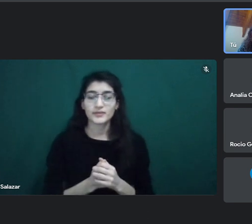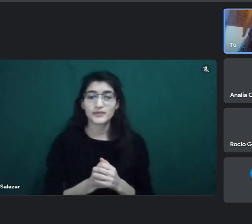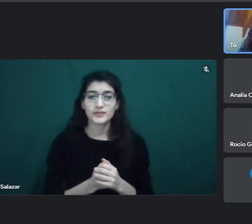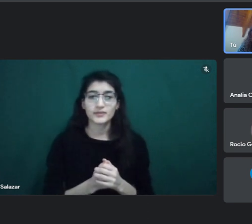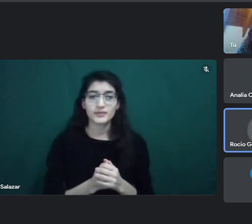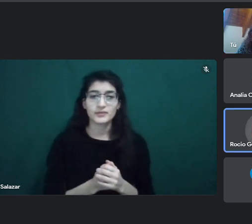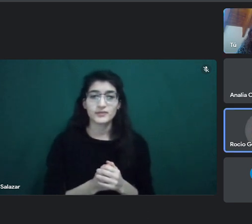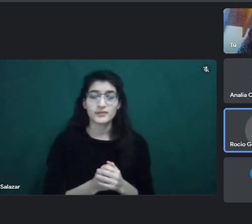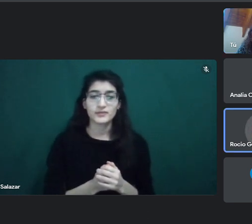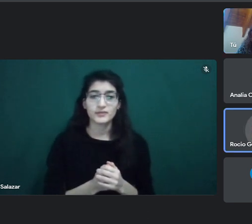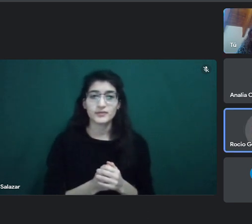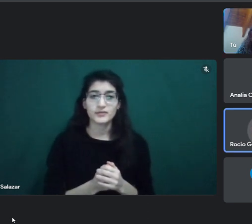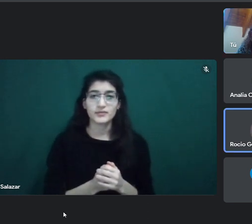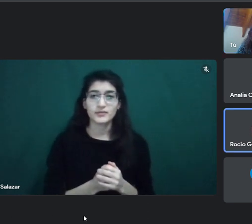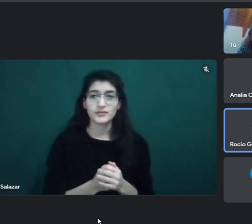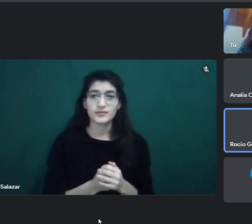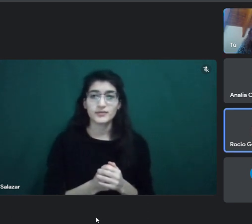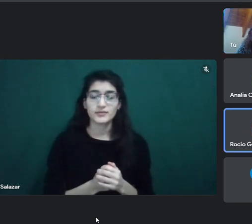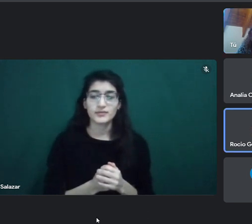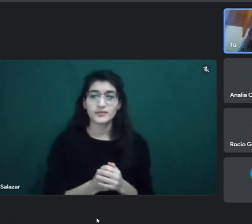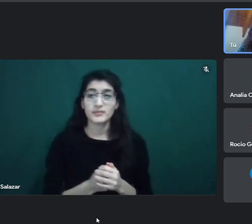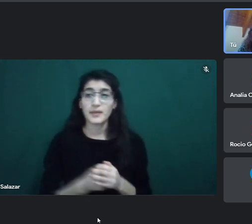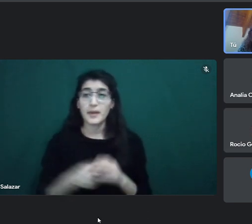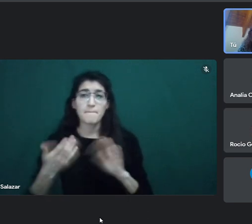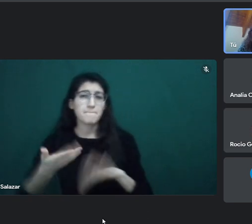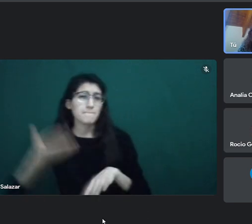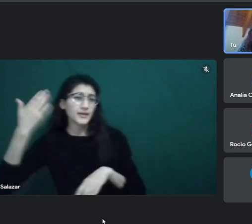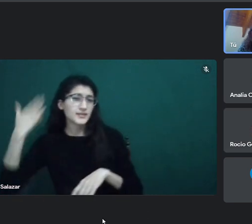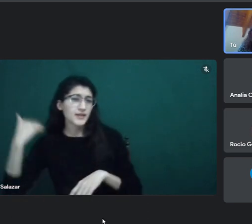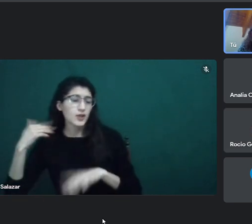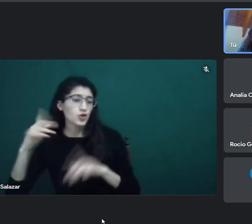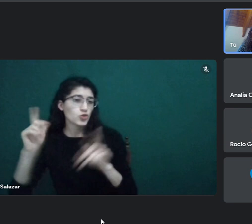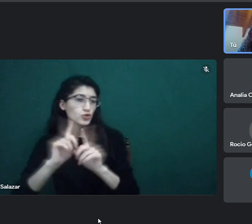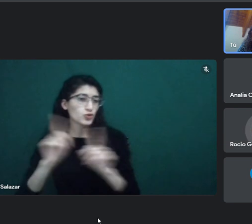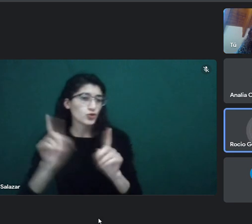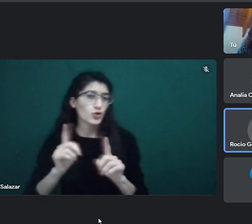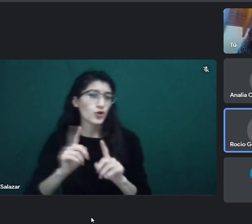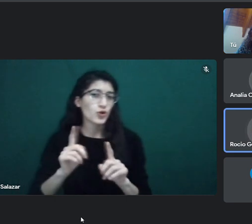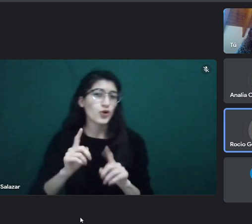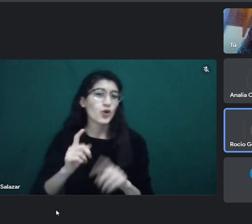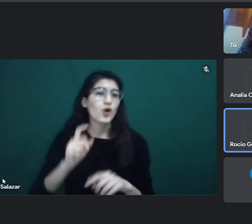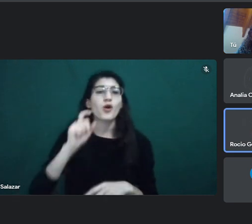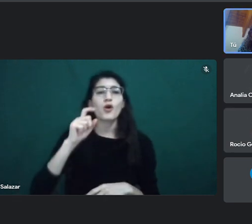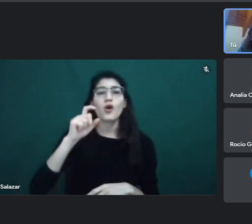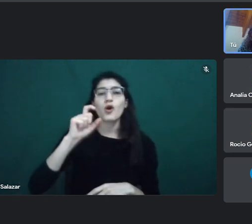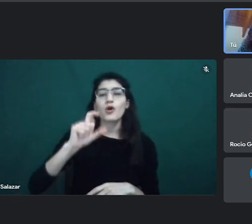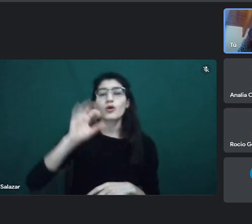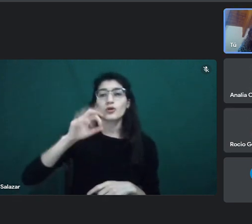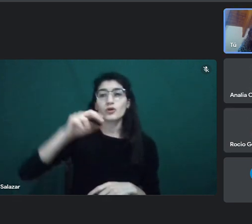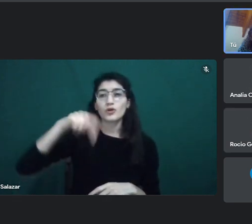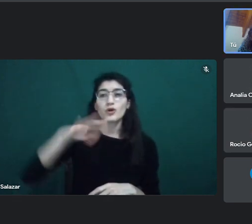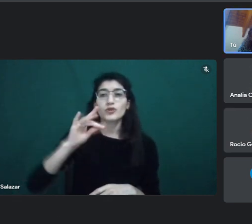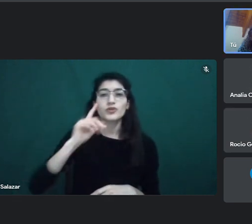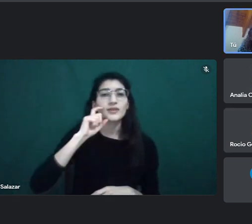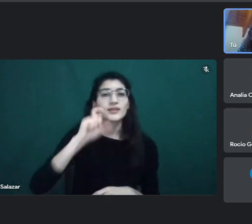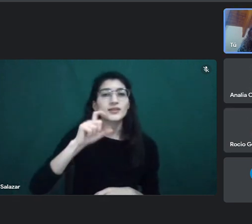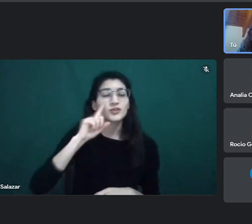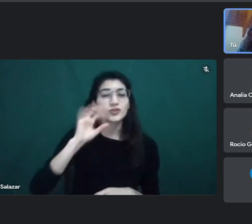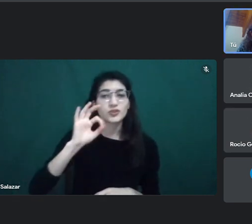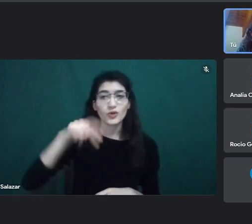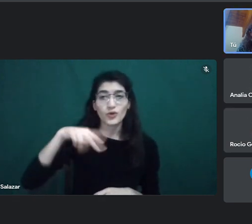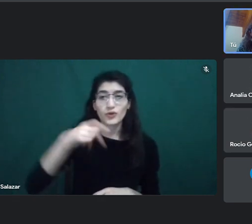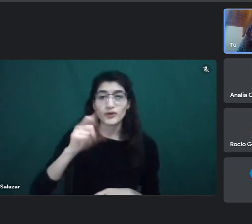¿En pasado, profe? No, condicional. Ah, condicional. Porque el pasado sería la investigación